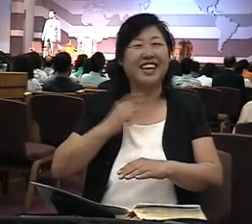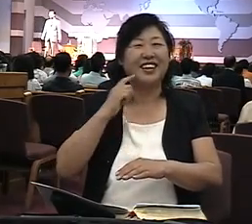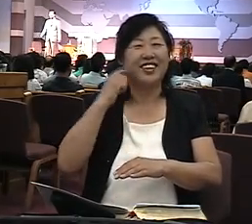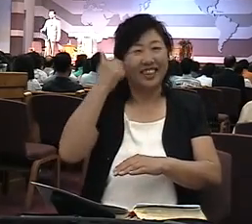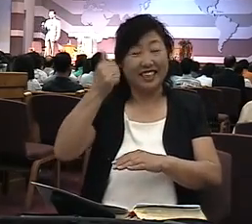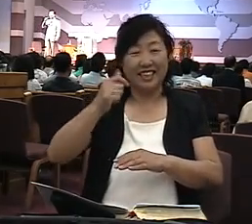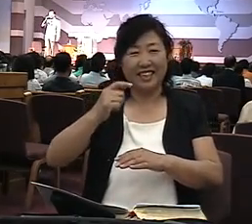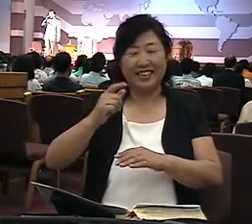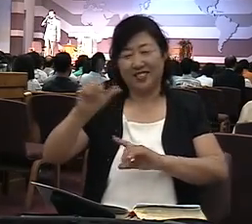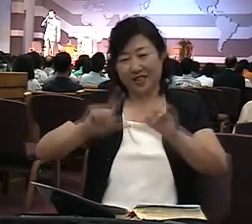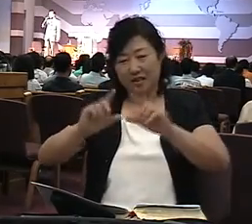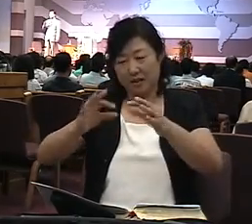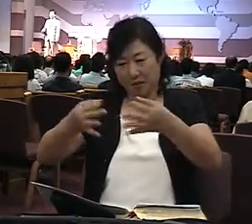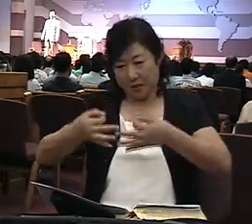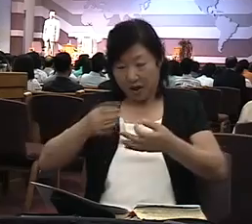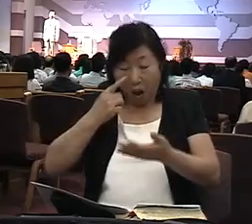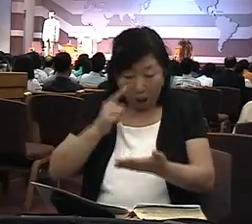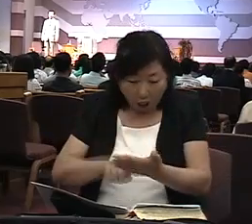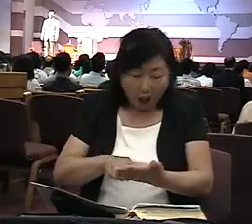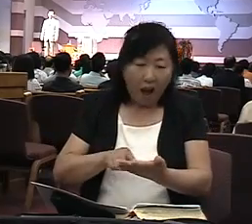있죠. 그러면서 감사하다.